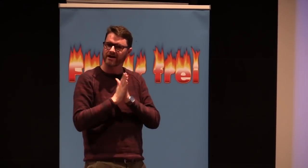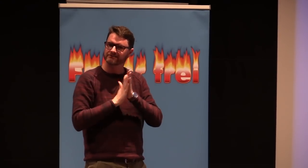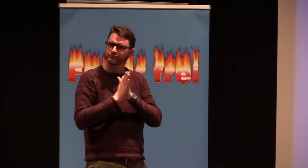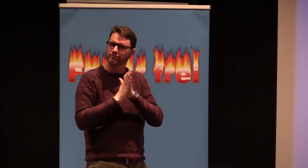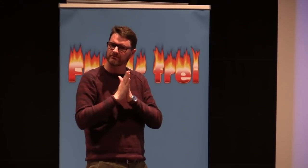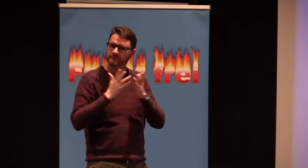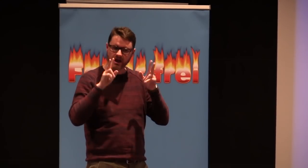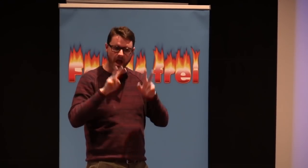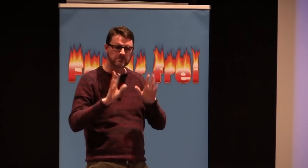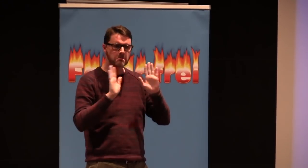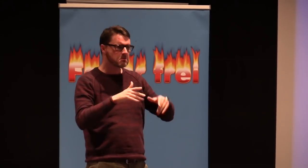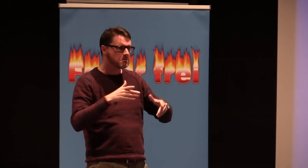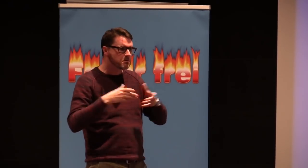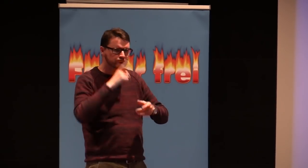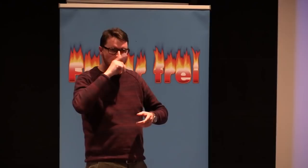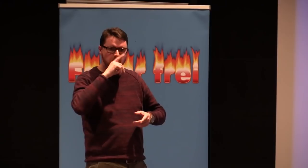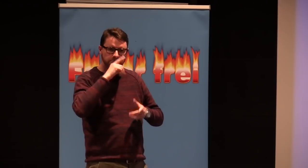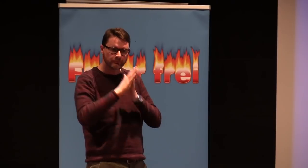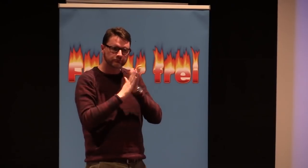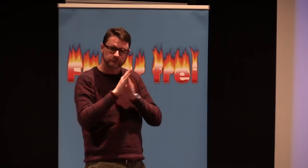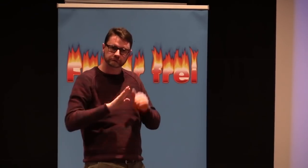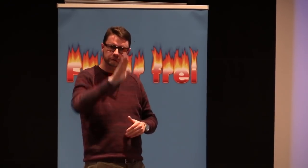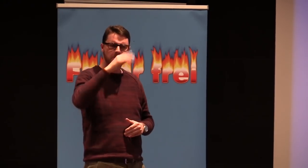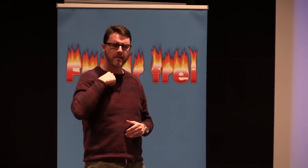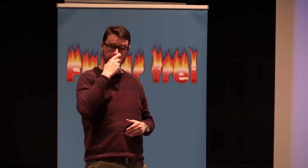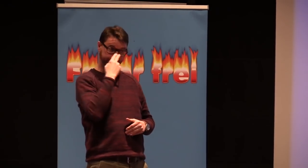Und ich sehe ja schon, dass die ja, Vereinslosen, so möchte ich